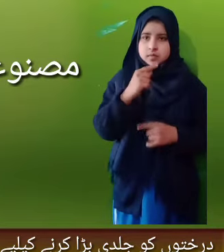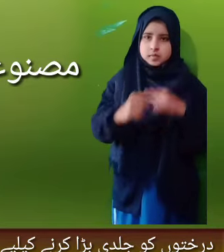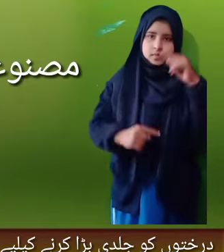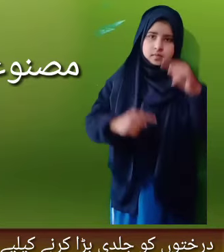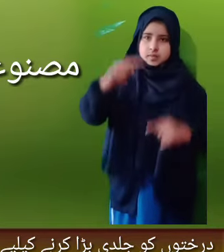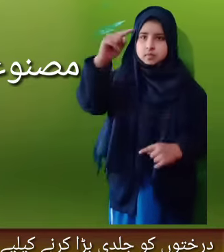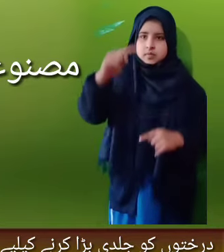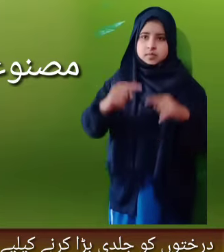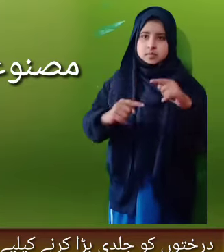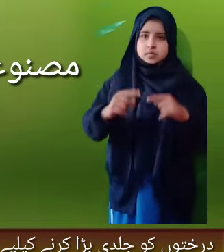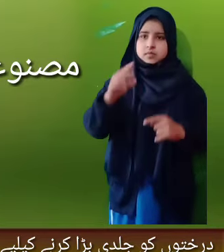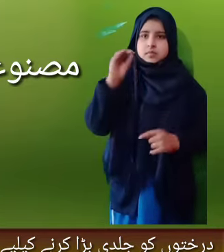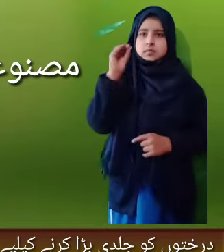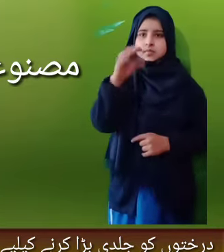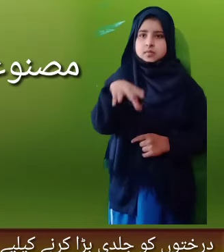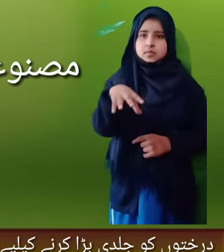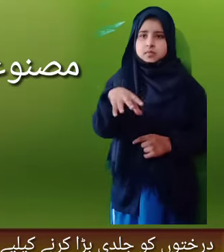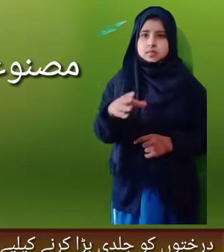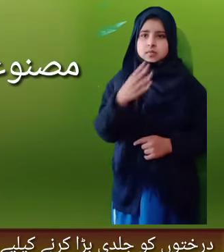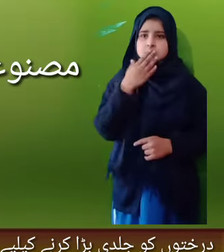मस्नूई खाद दी जाती है।